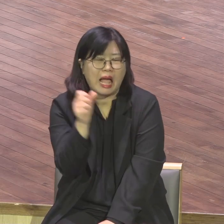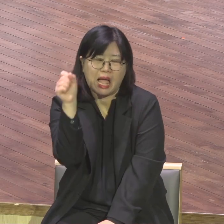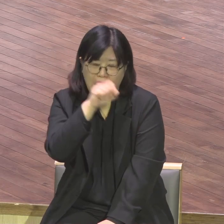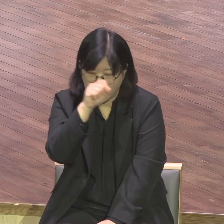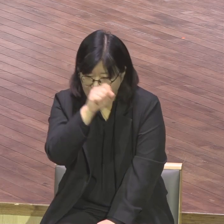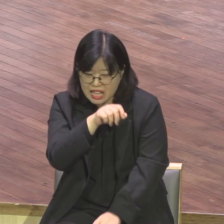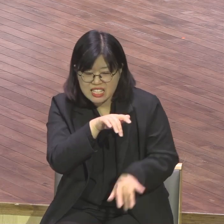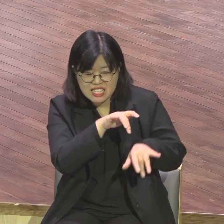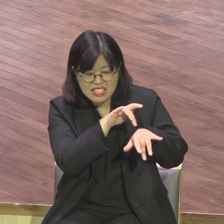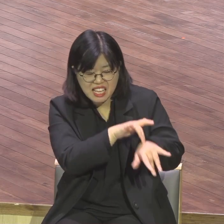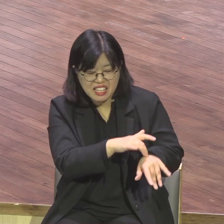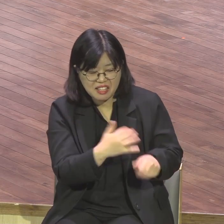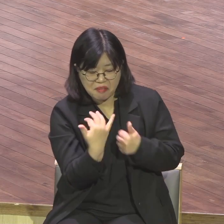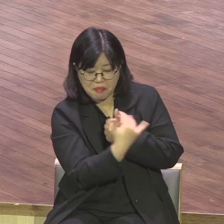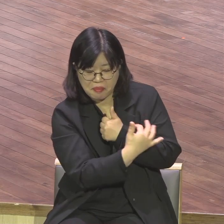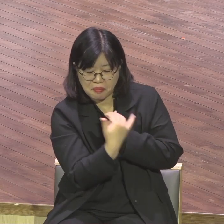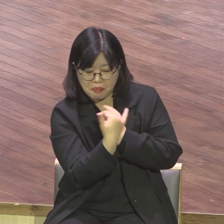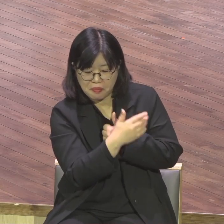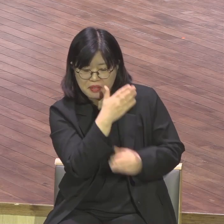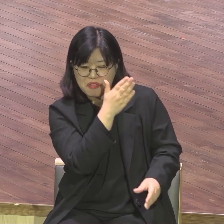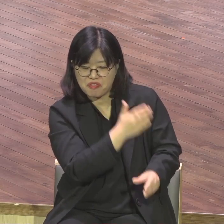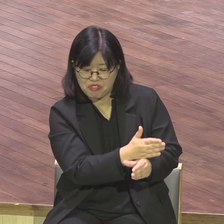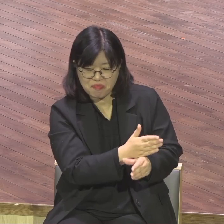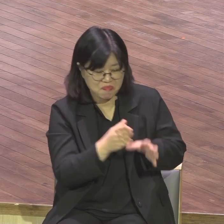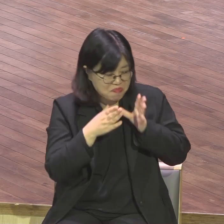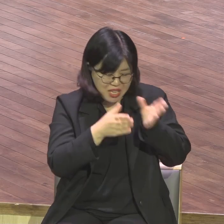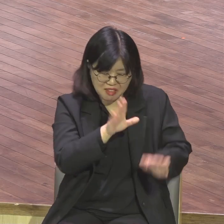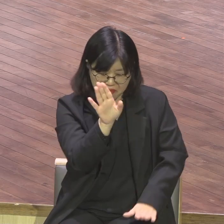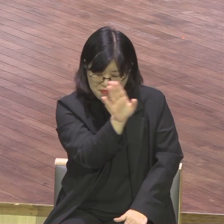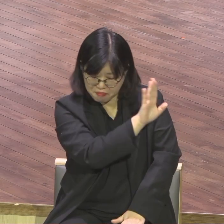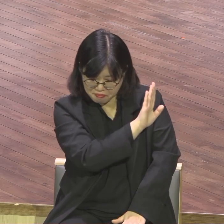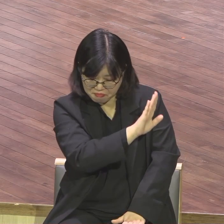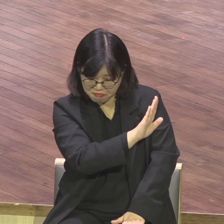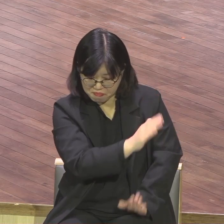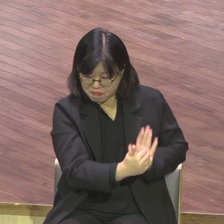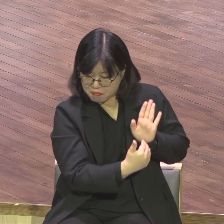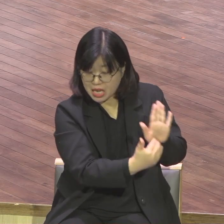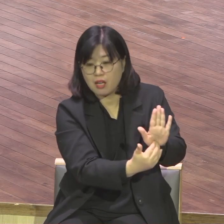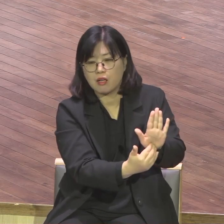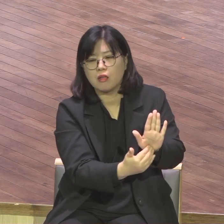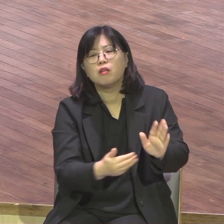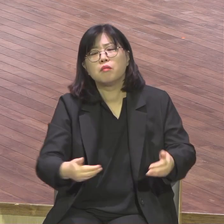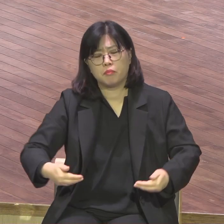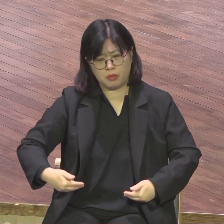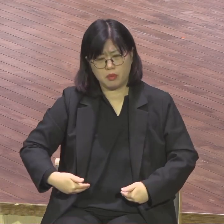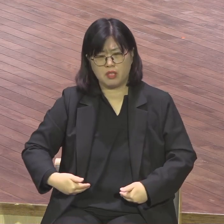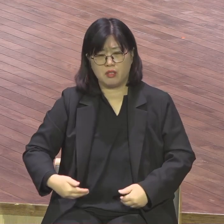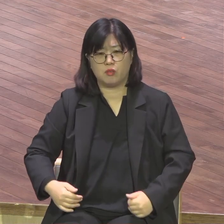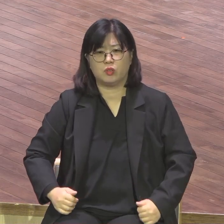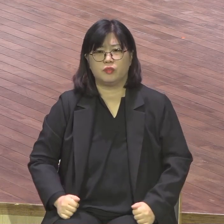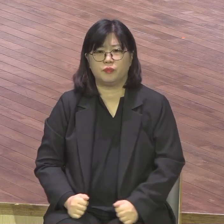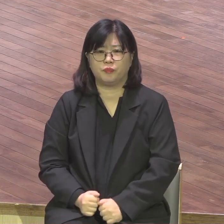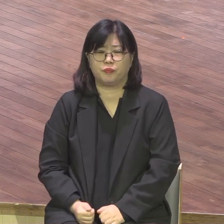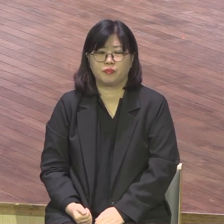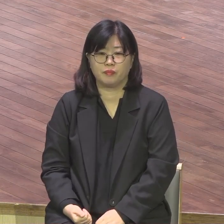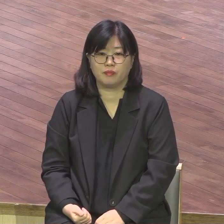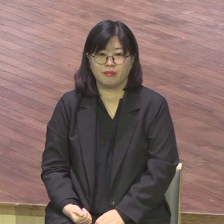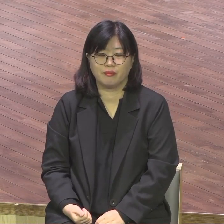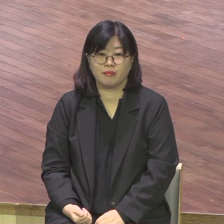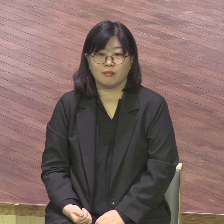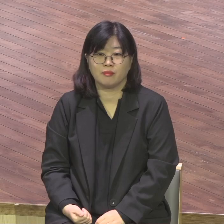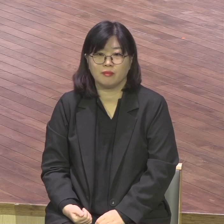바라보고 영적 해석을 해야 돼요. 하나님의 자녀로 한 번 바뀐 영적 신분은 영원히